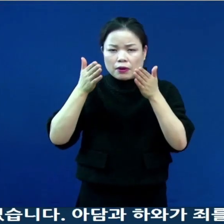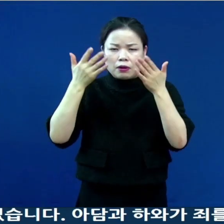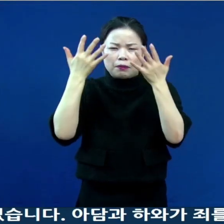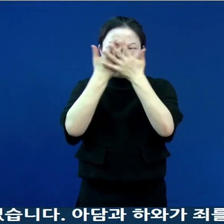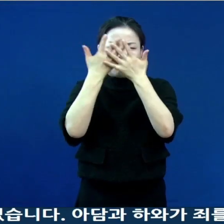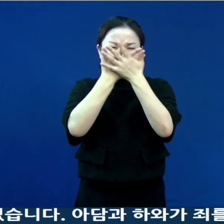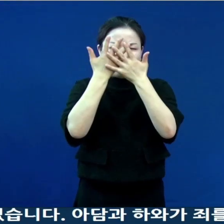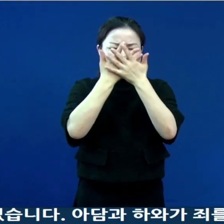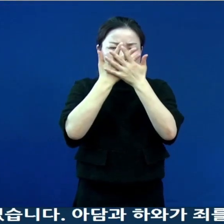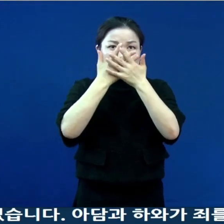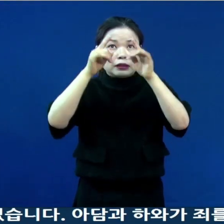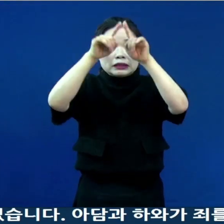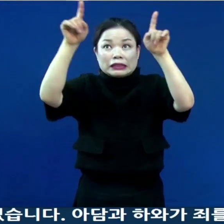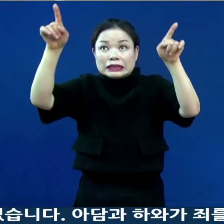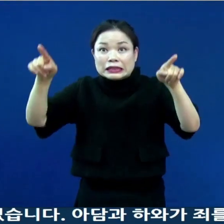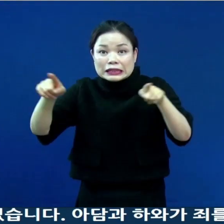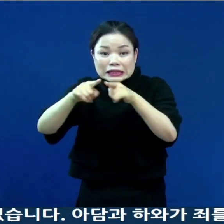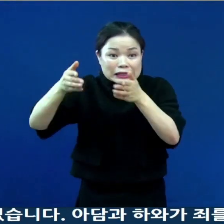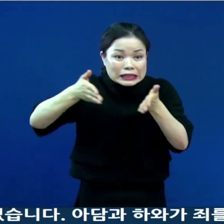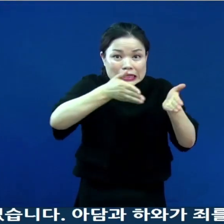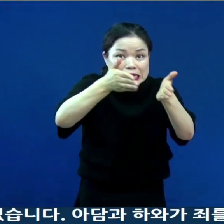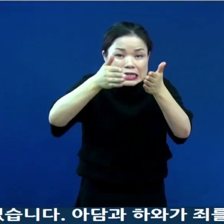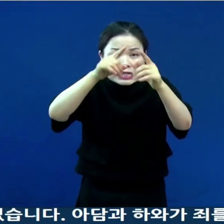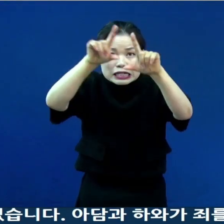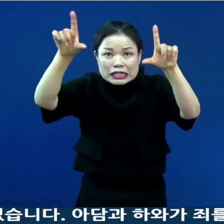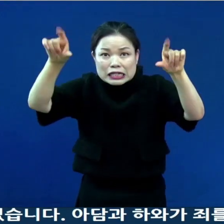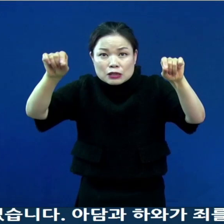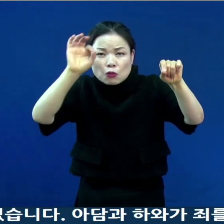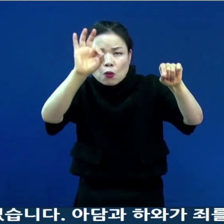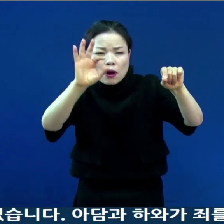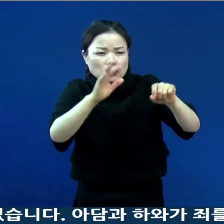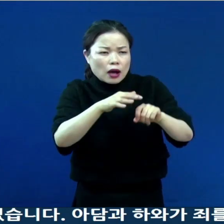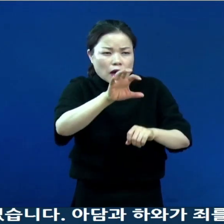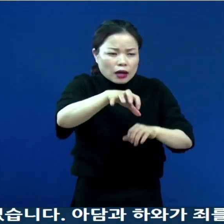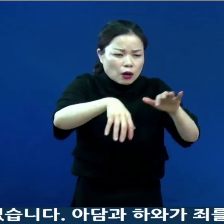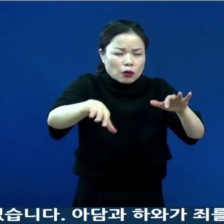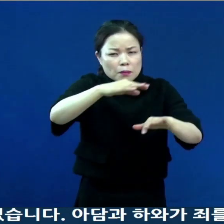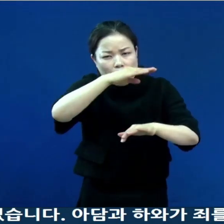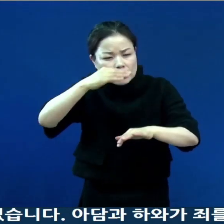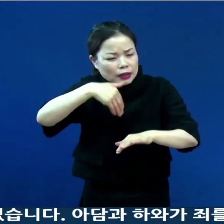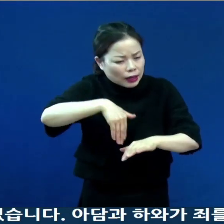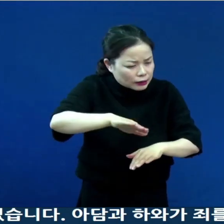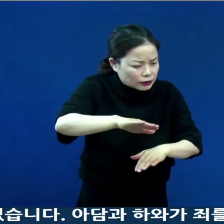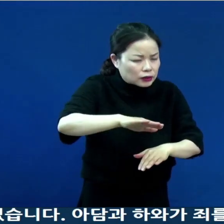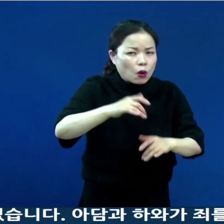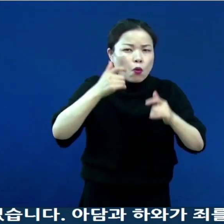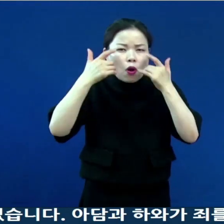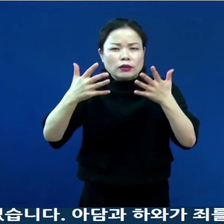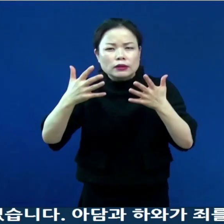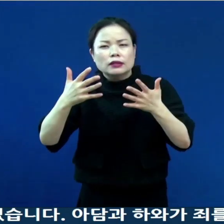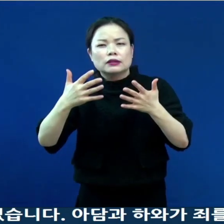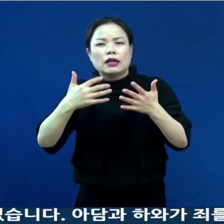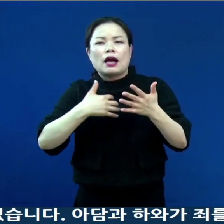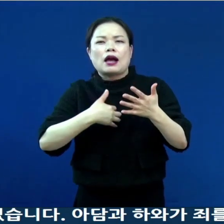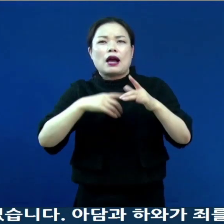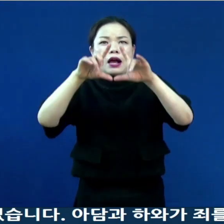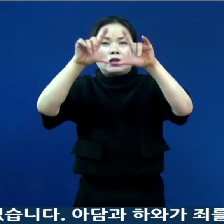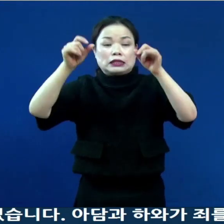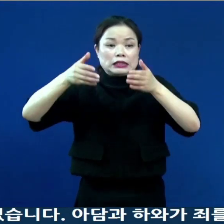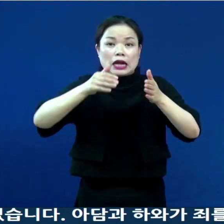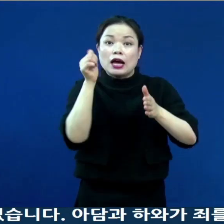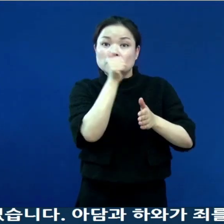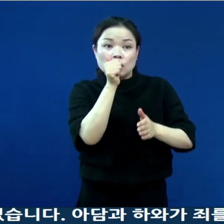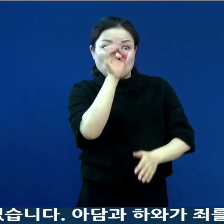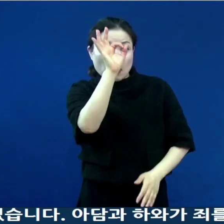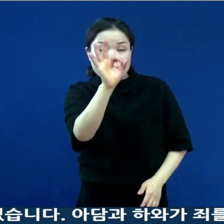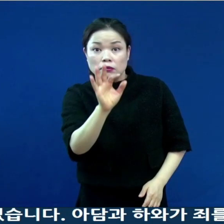않아요. 이정표를 봐야 됩니다. 내가 가고 있는 곳곳마다 바르게 가고 있는지 이정표를 보고 갈 수 있어야 하나님